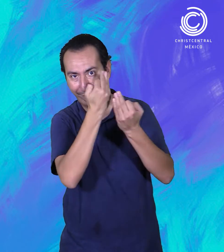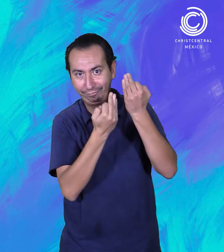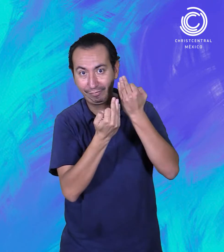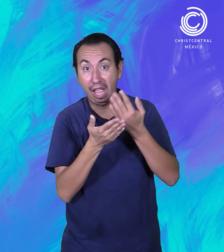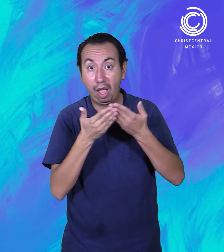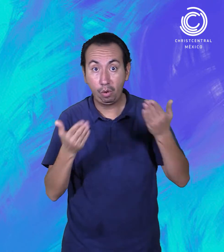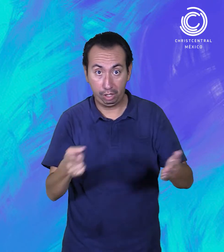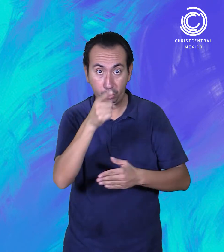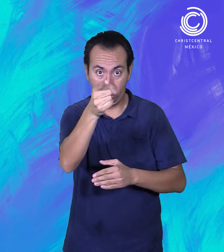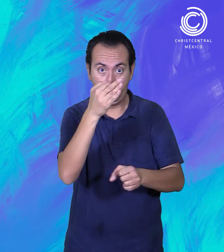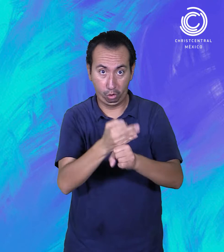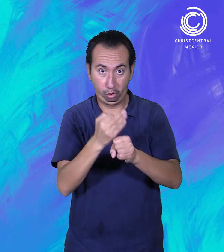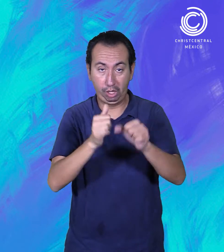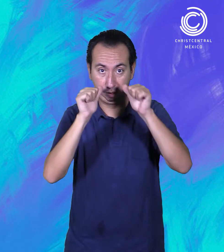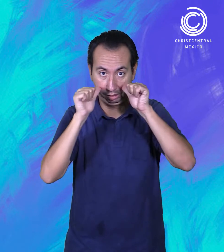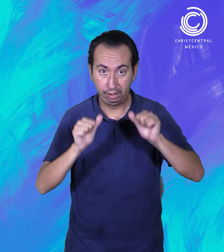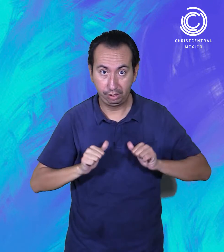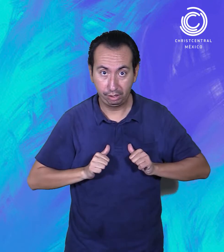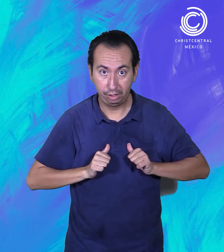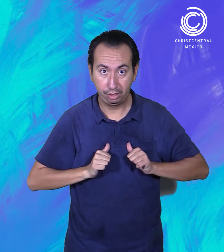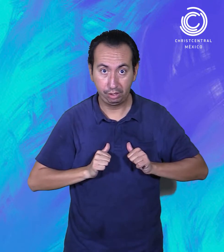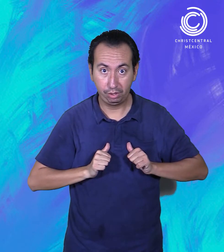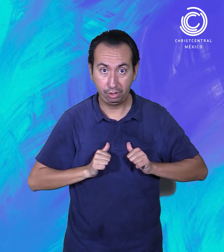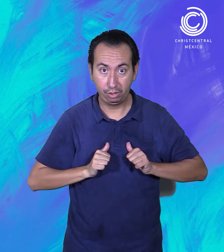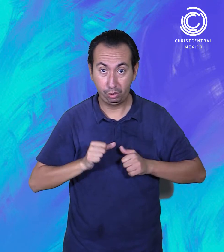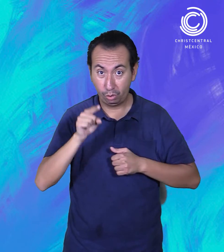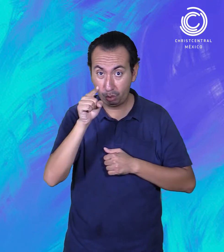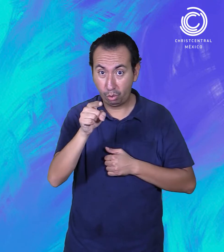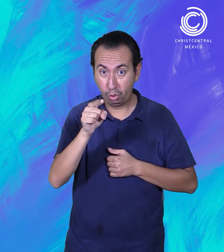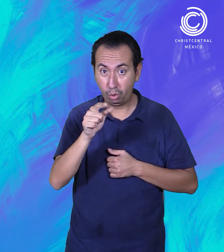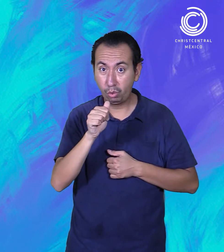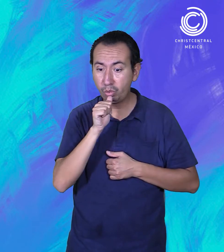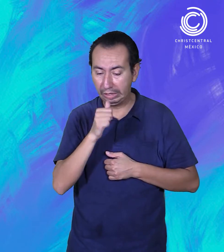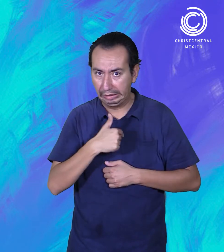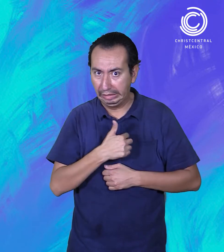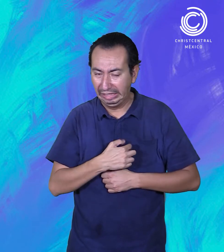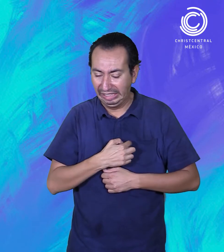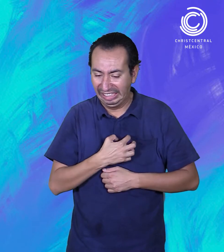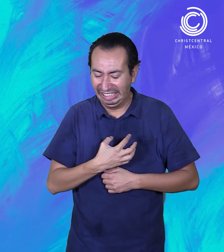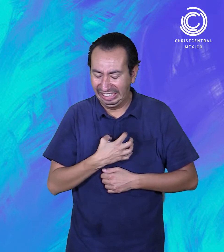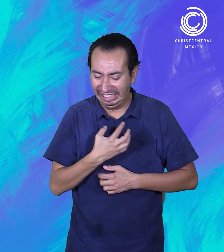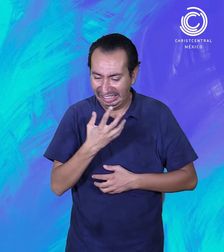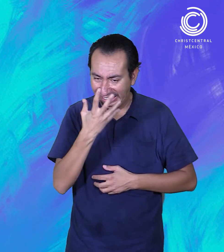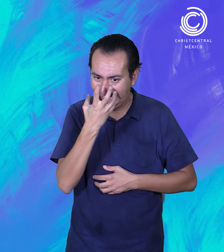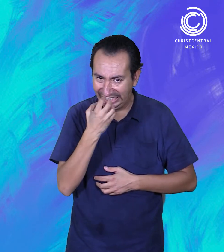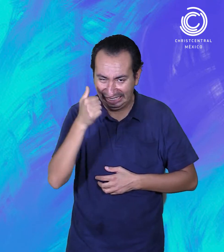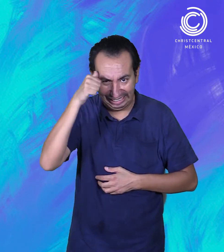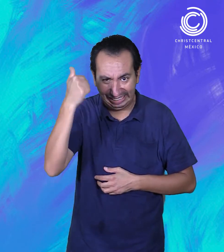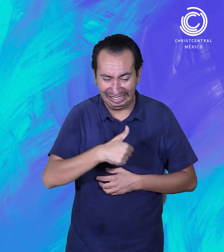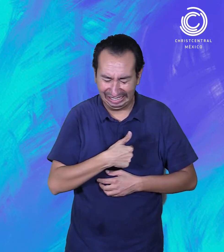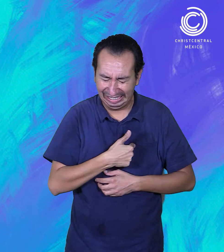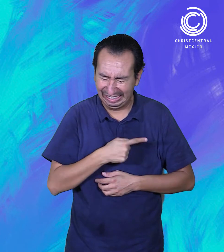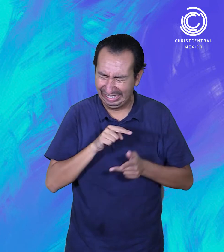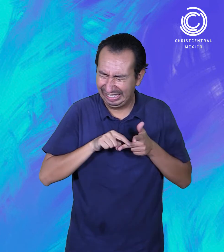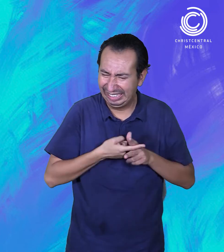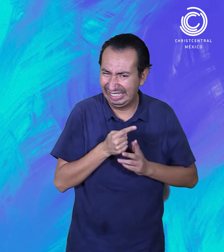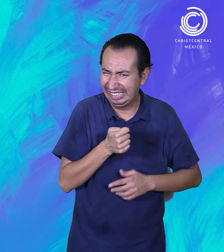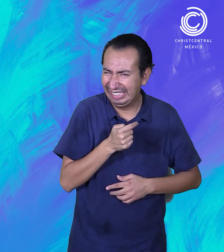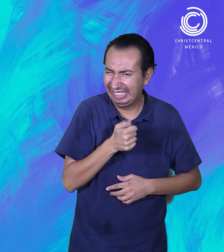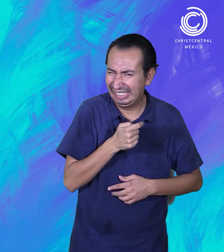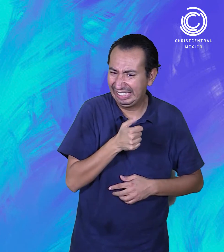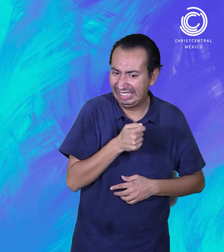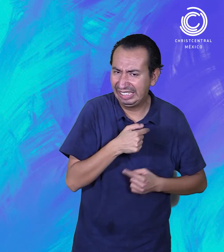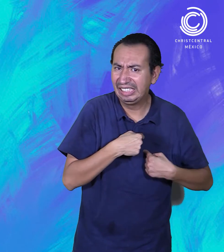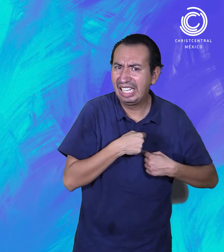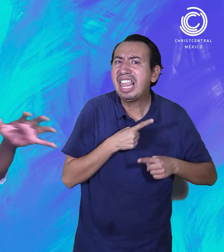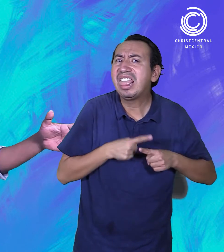estás escuchando y estás apenas teniendo convicción de pecado en tu vida, eso es el